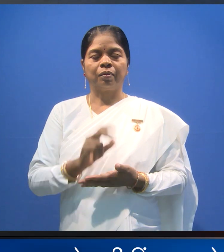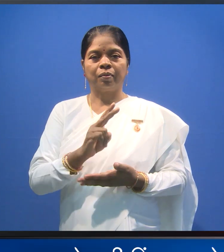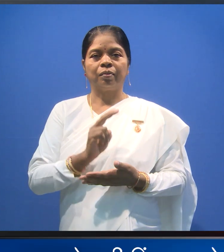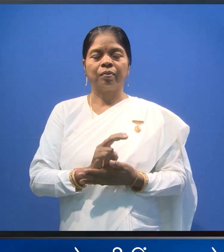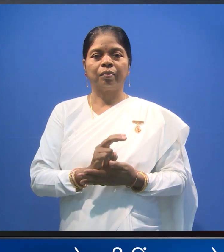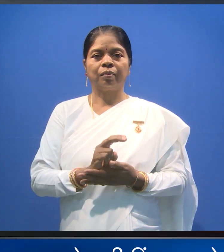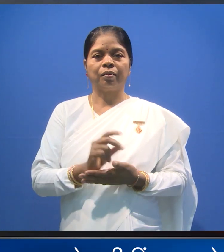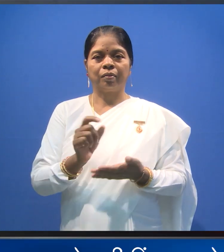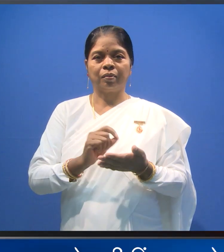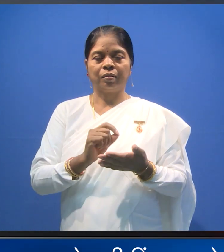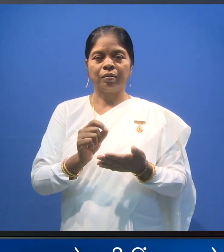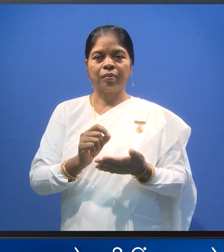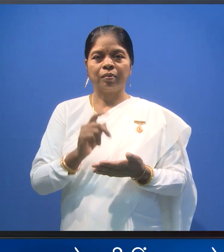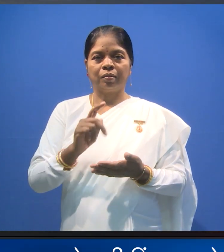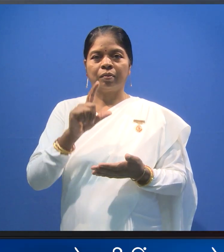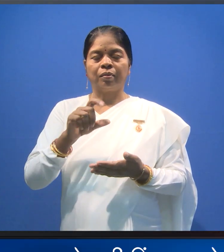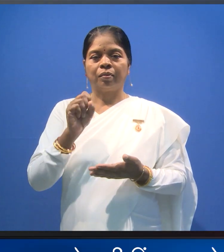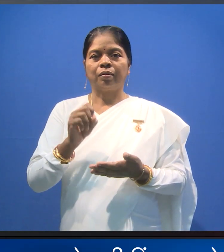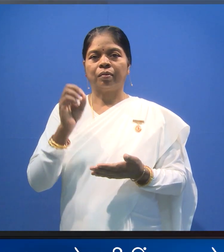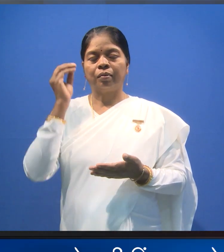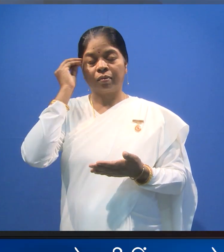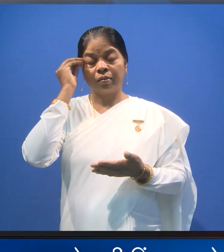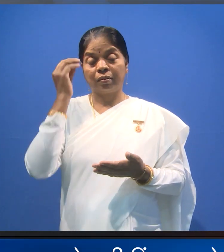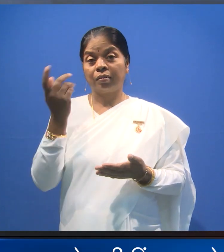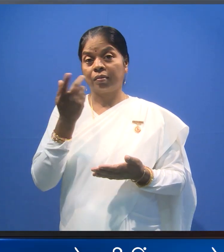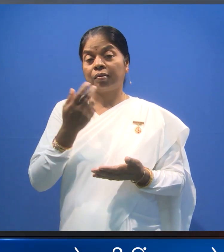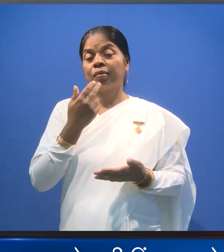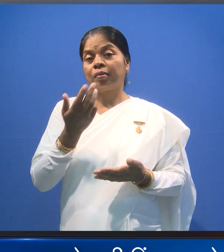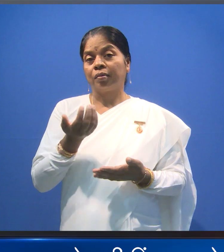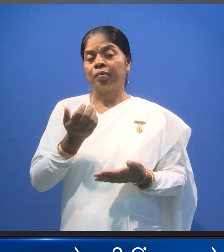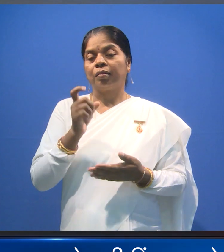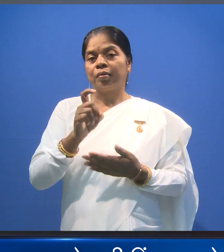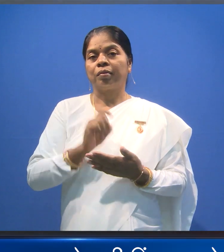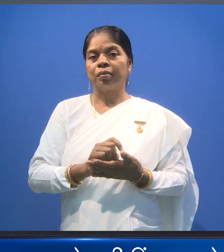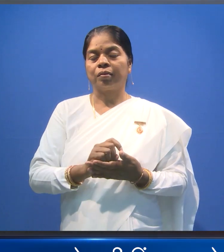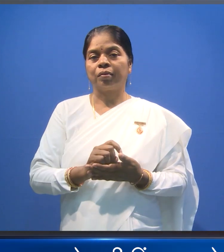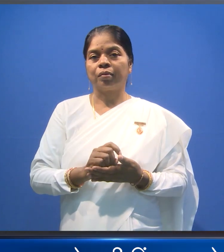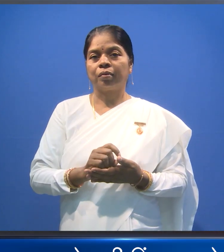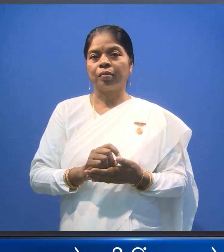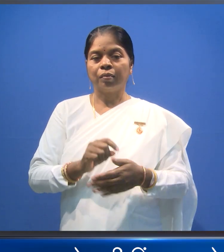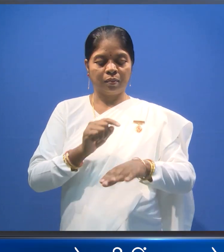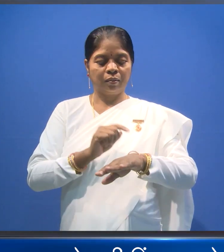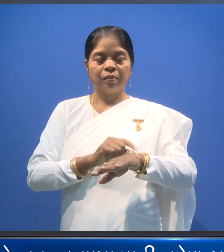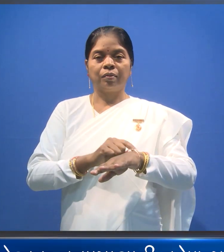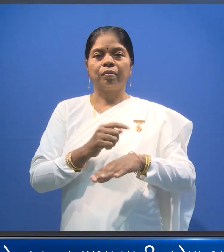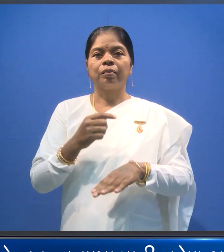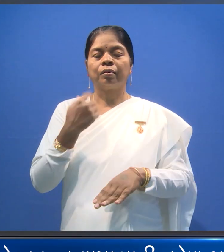2. लेखनाच्या कलेसाठी चिंतन कसे हवे तसेच उपयुक्त वेळ कोणती?